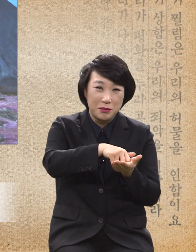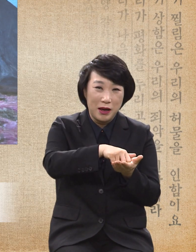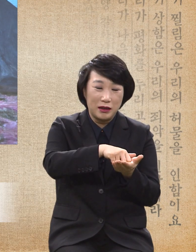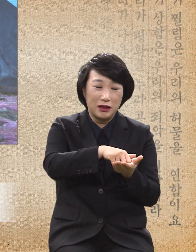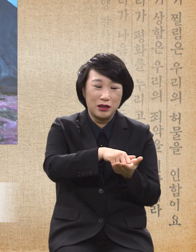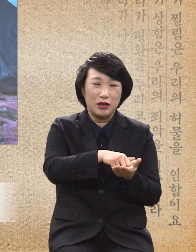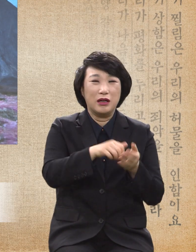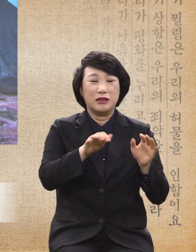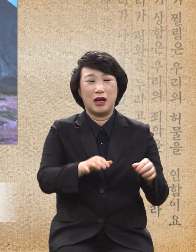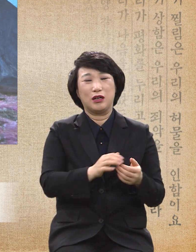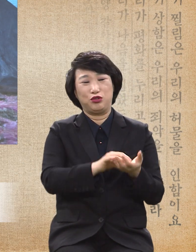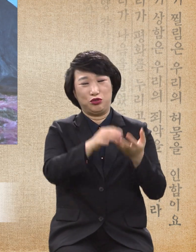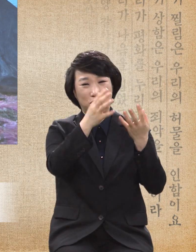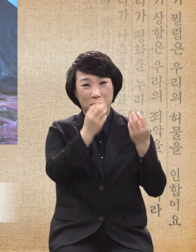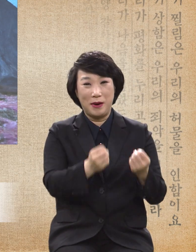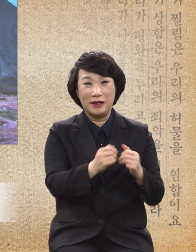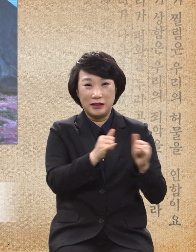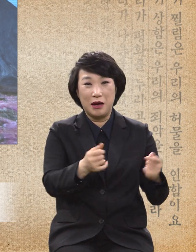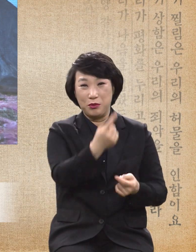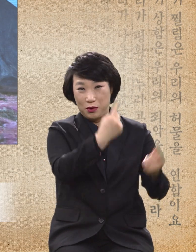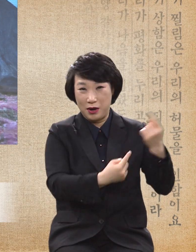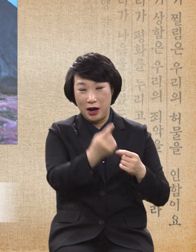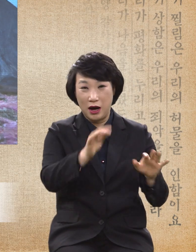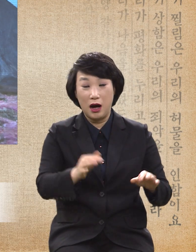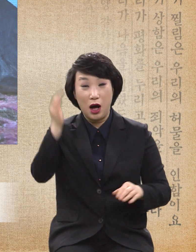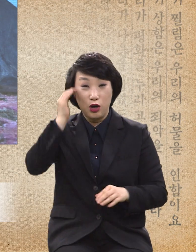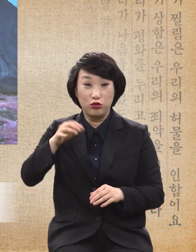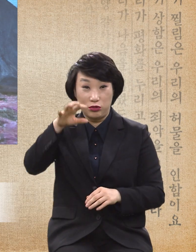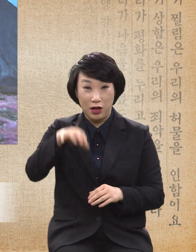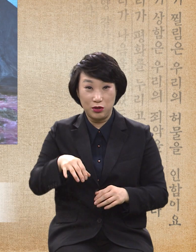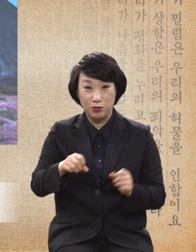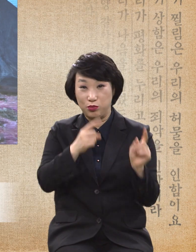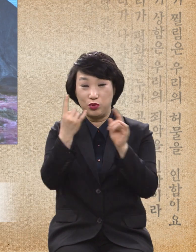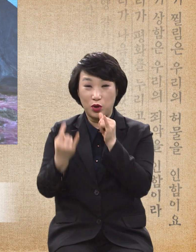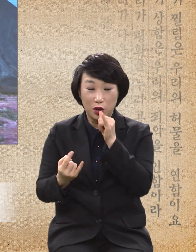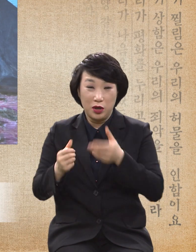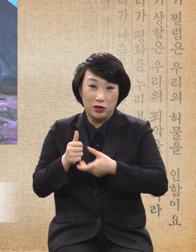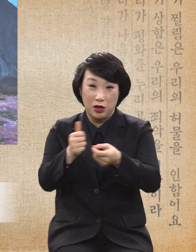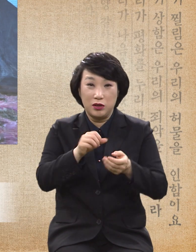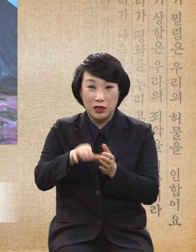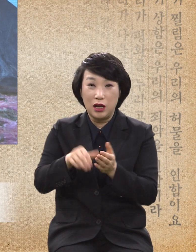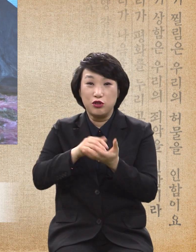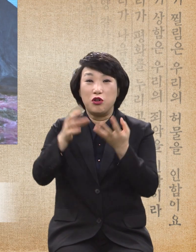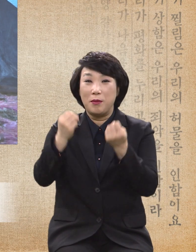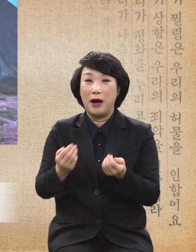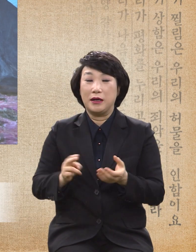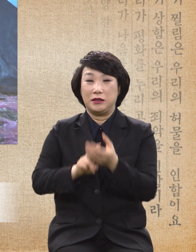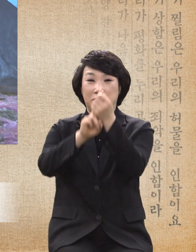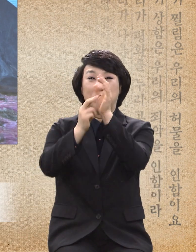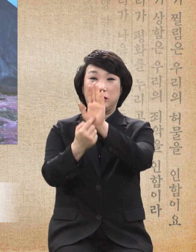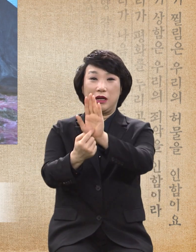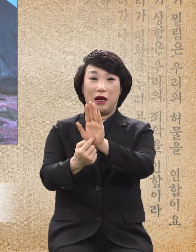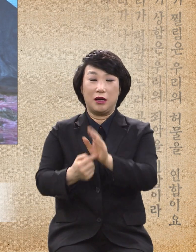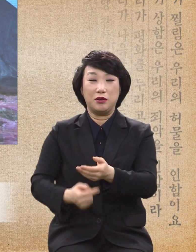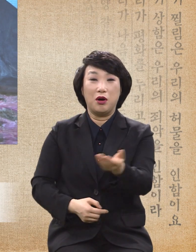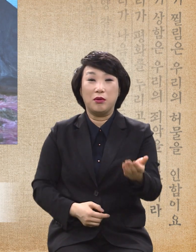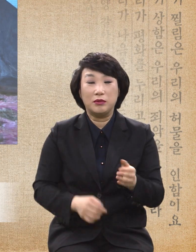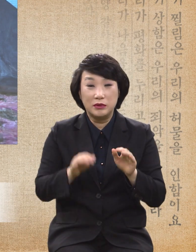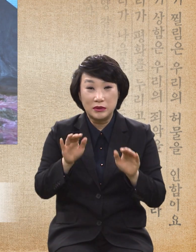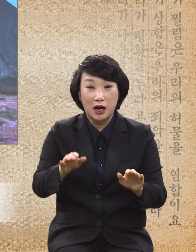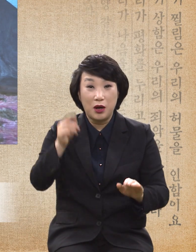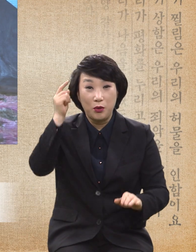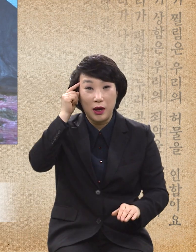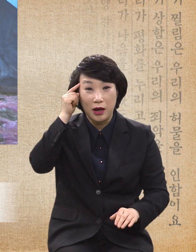안진뱅이, 얼마나 우리 국내에서도 집회 다니면서 얼마나 그런 일이 일어났습니까? 여러분 보세요.